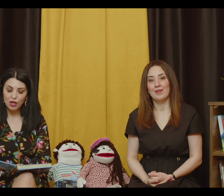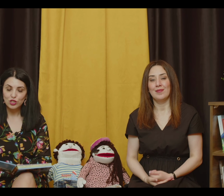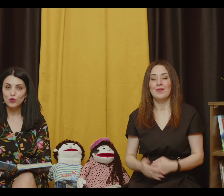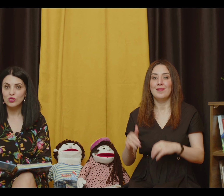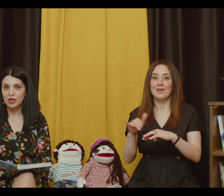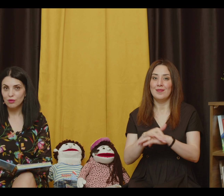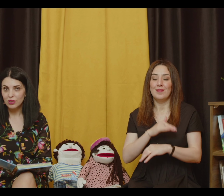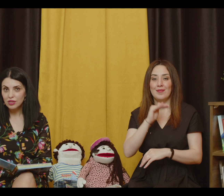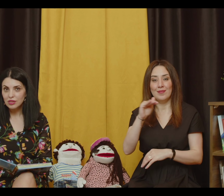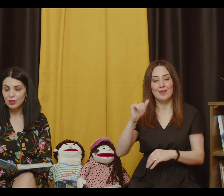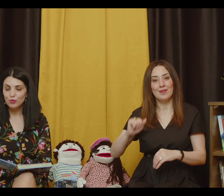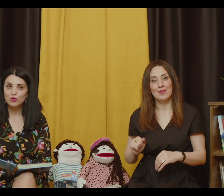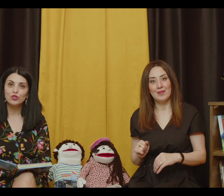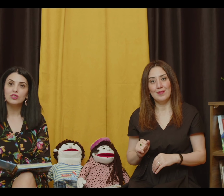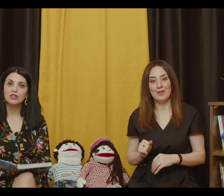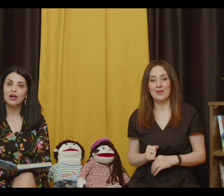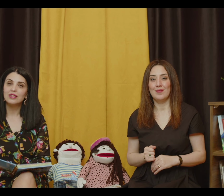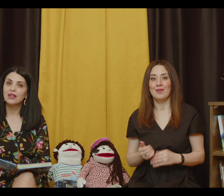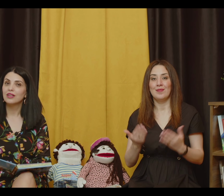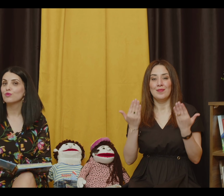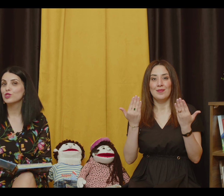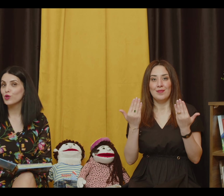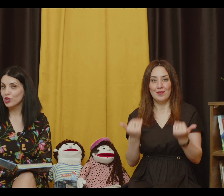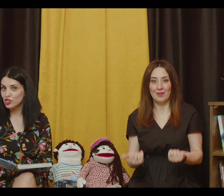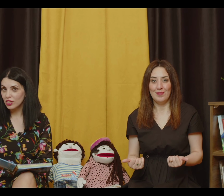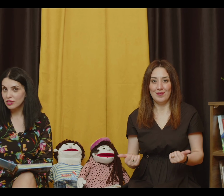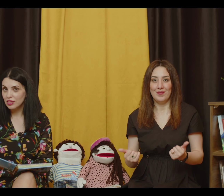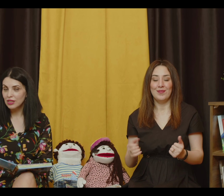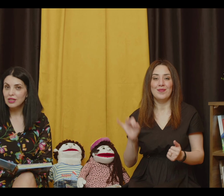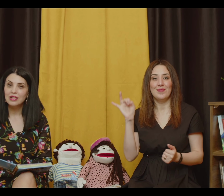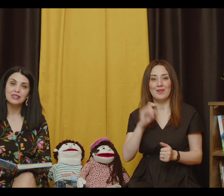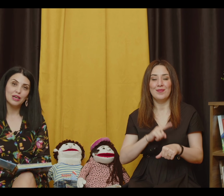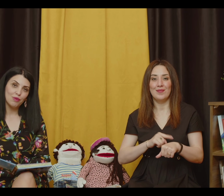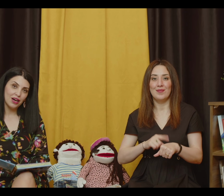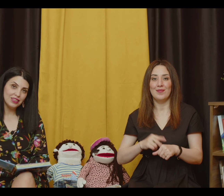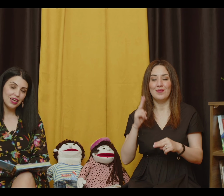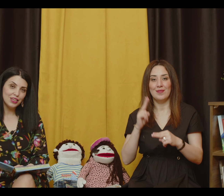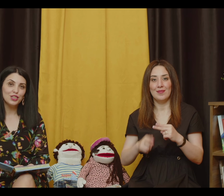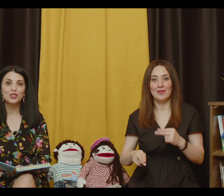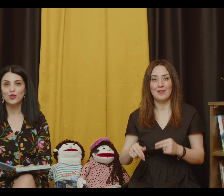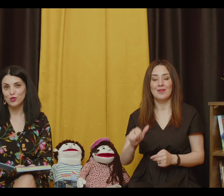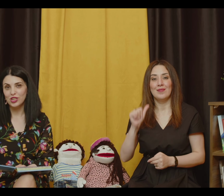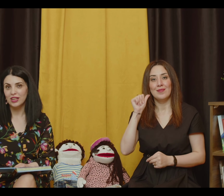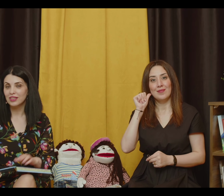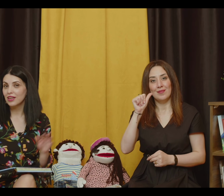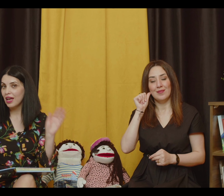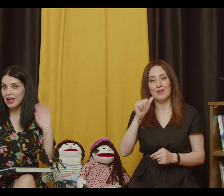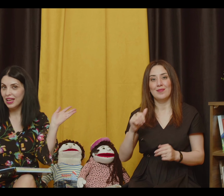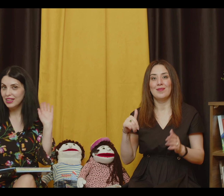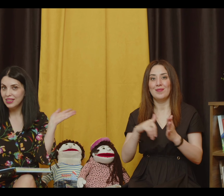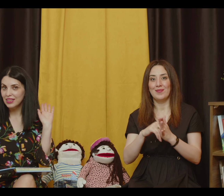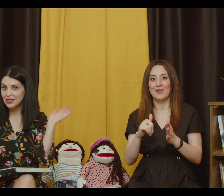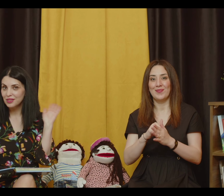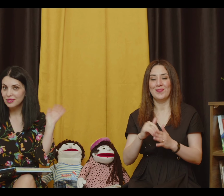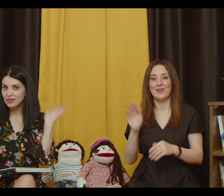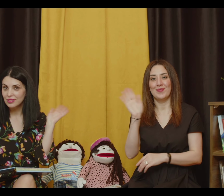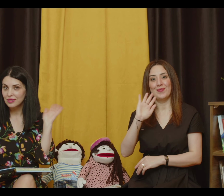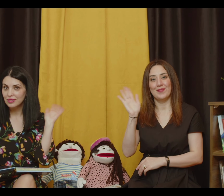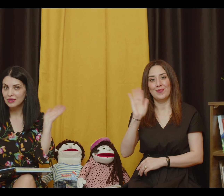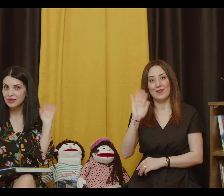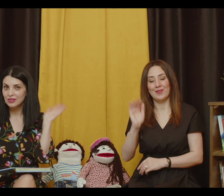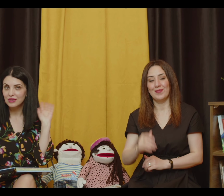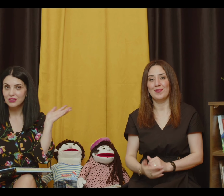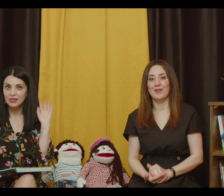Əziz balaca dostlarımız, bugünkü nağıl saatımız sona çatdı. Sabaha dək görüşərik. Hələlik!